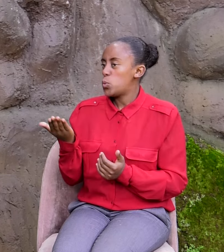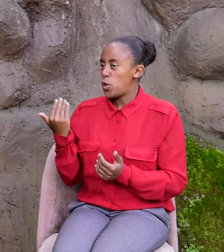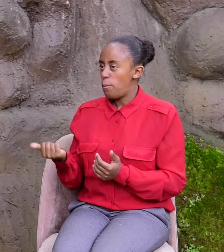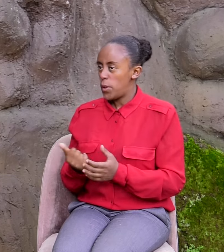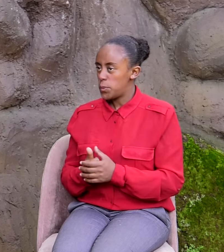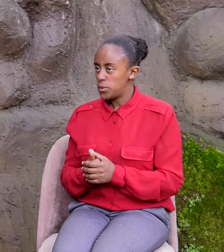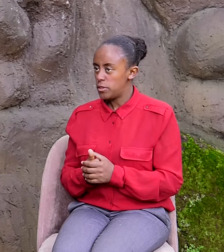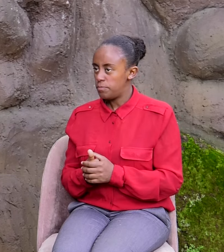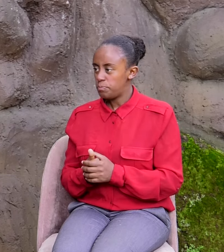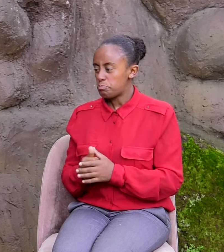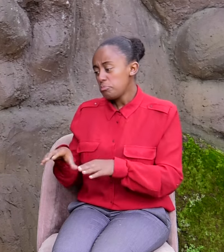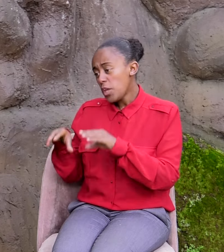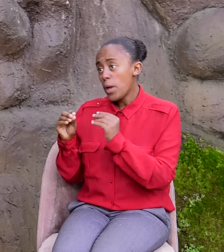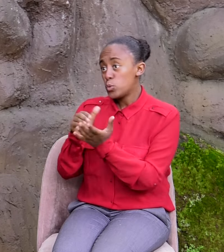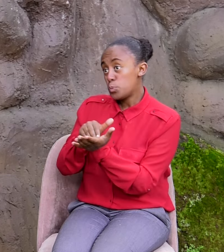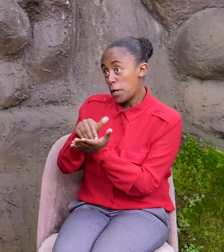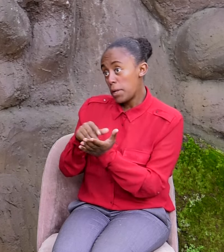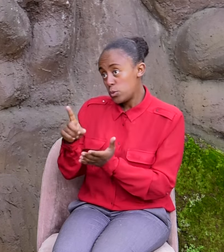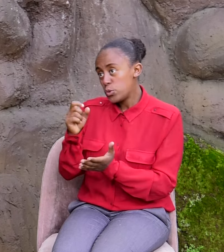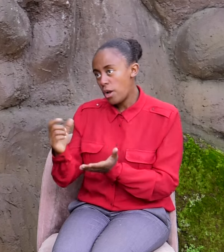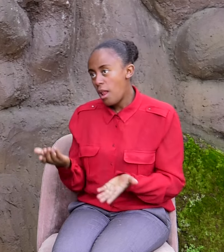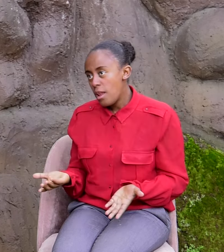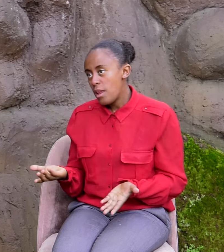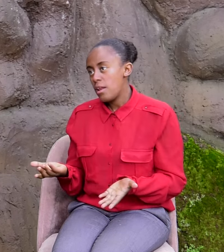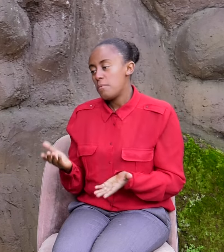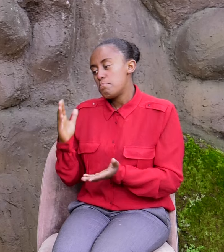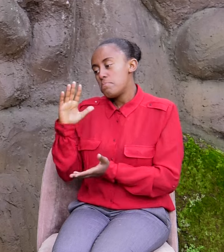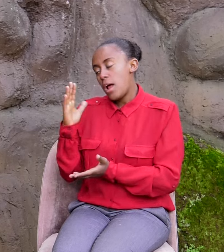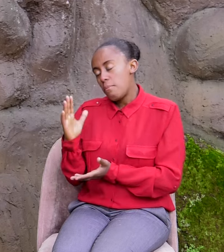እንግዲህ ምናልባት ከተማሪም ድክመት ሊኖር ይችላል። ምናልባት